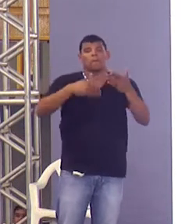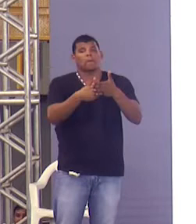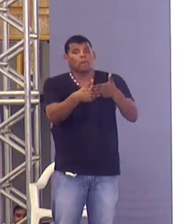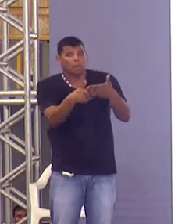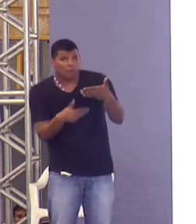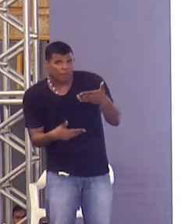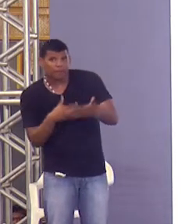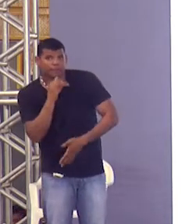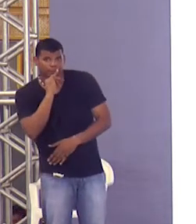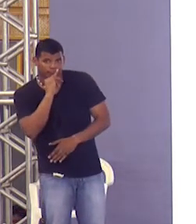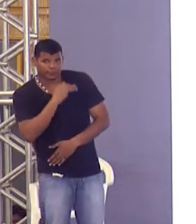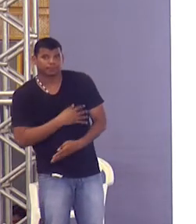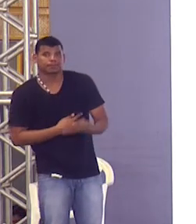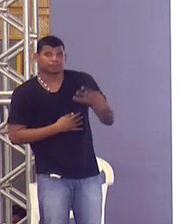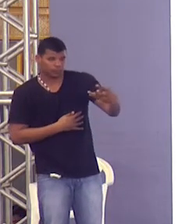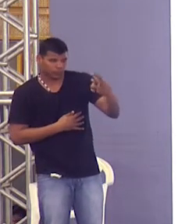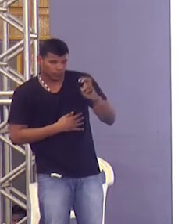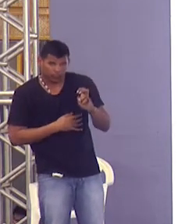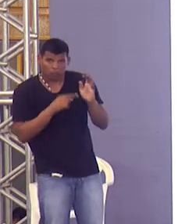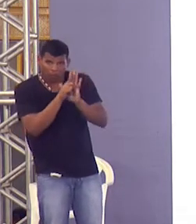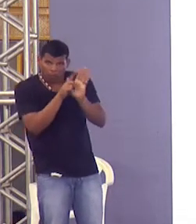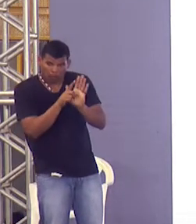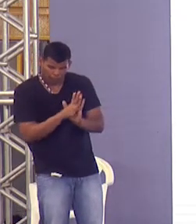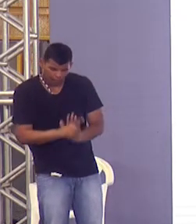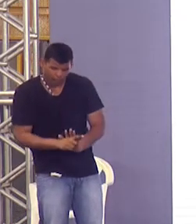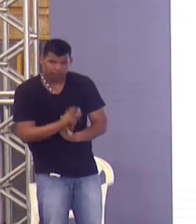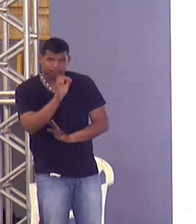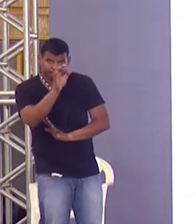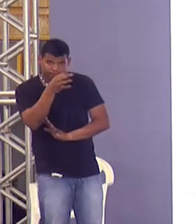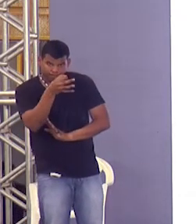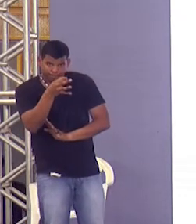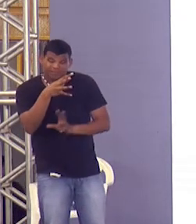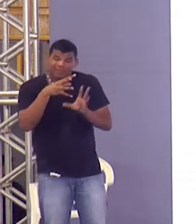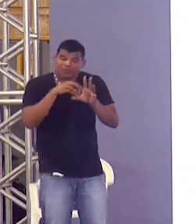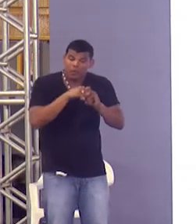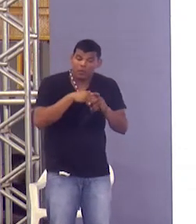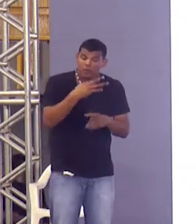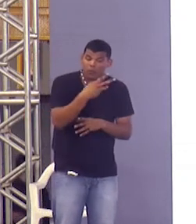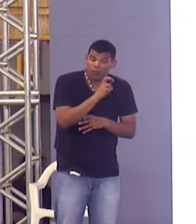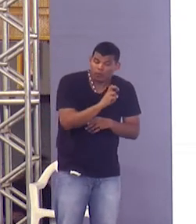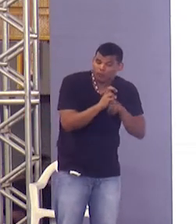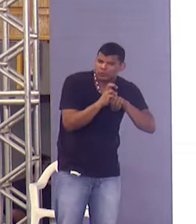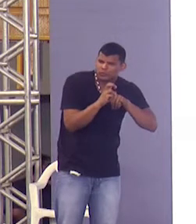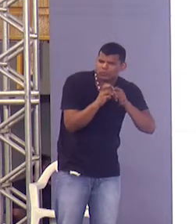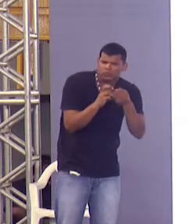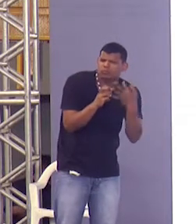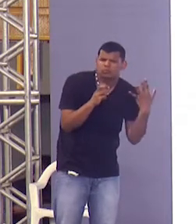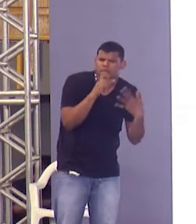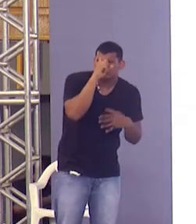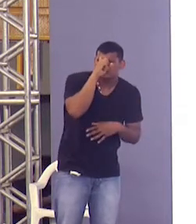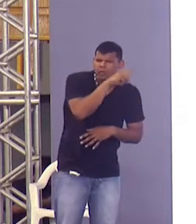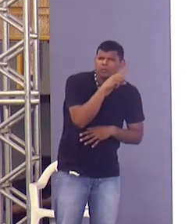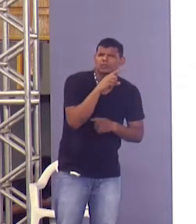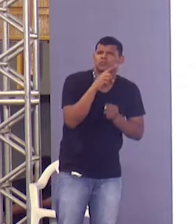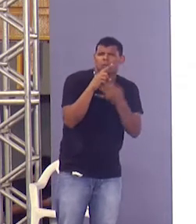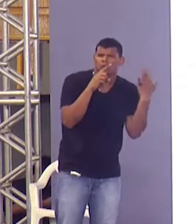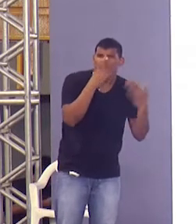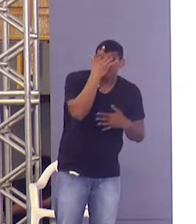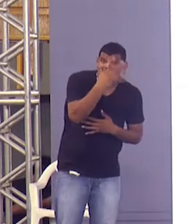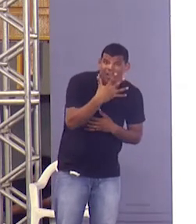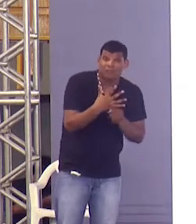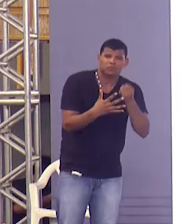tem 45 questões. Das 45 questões, pessoal, vai ter